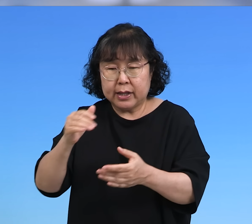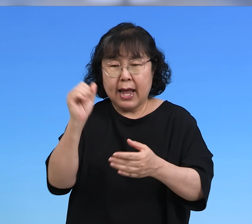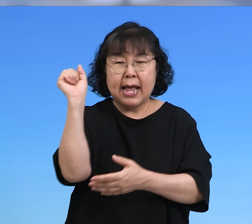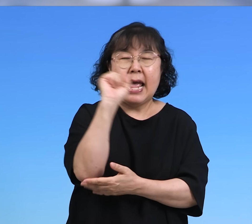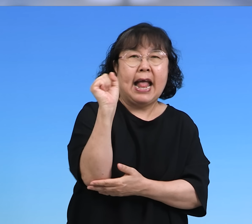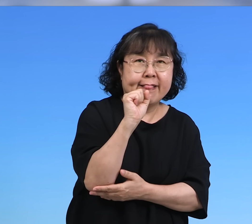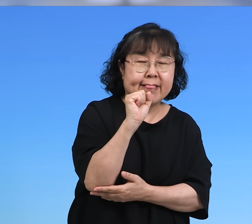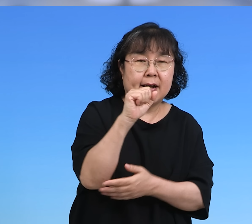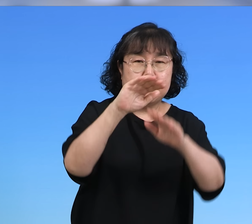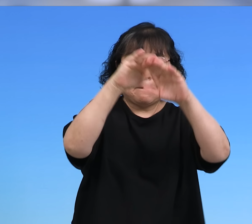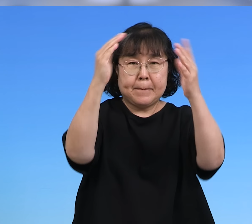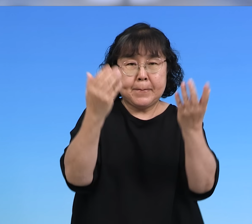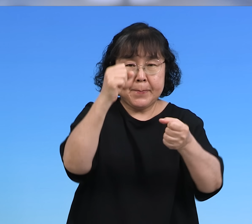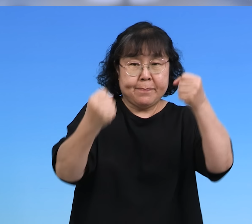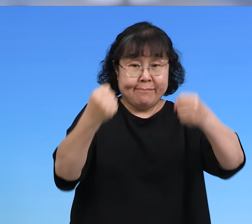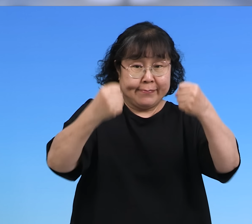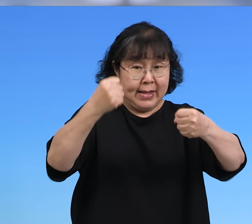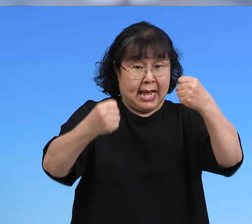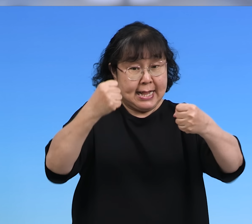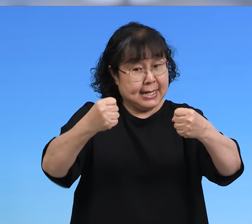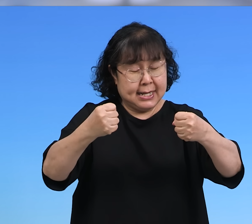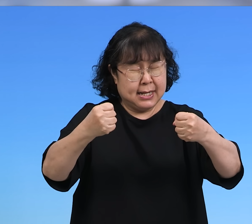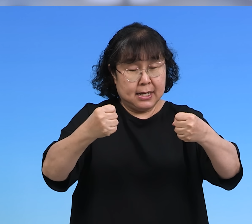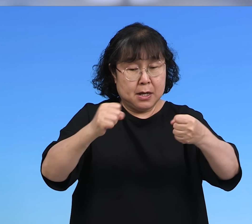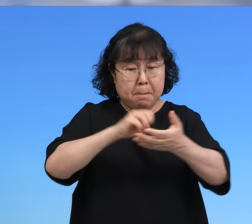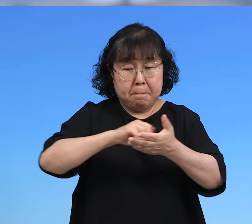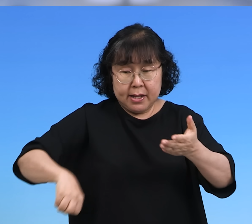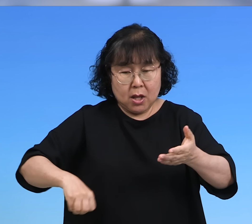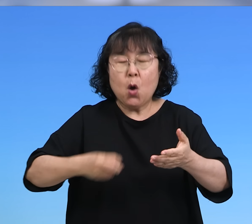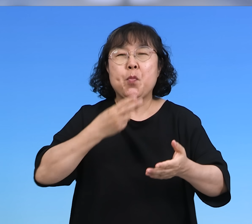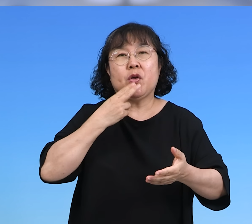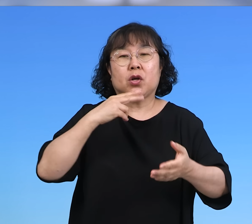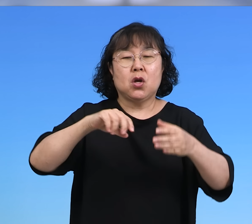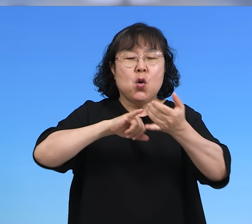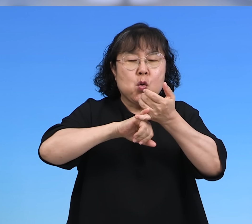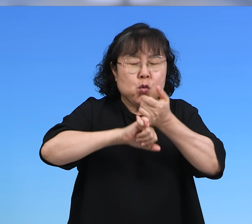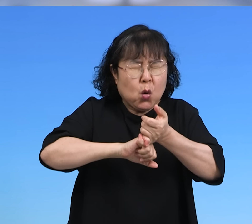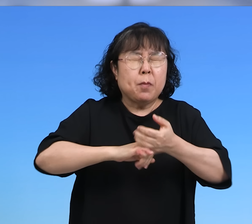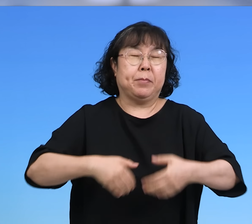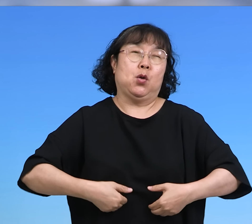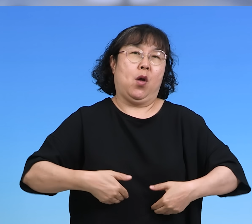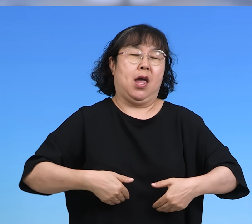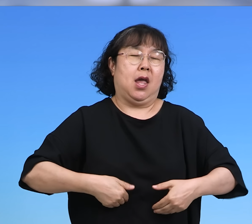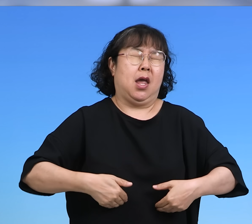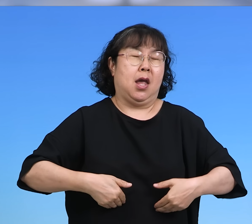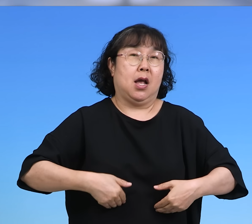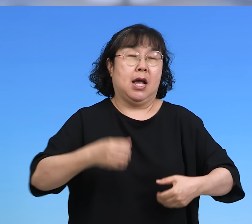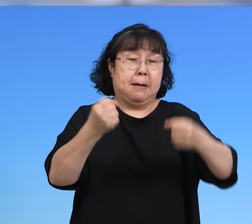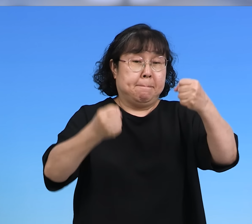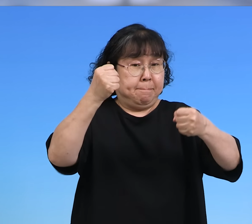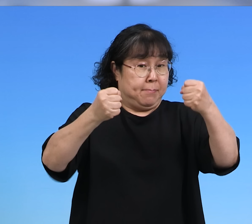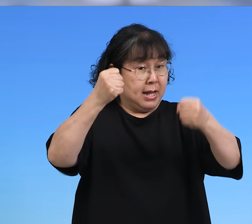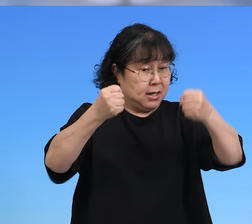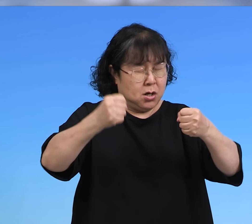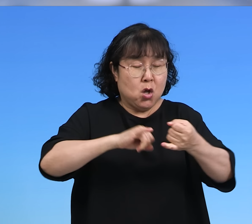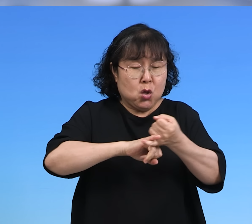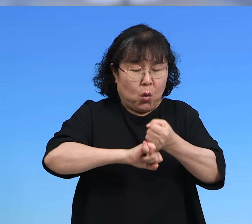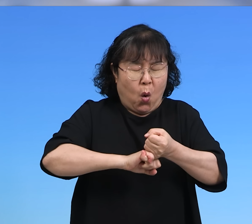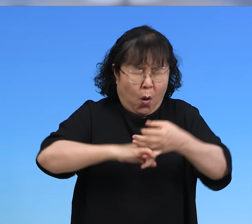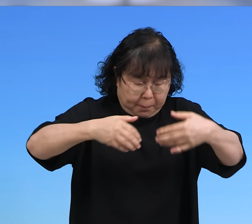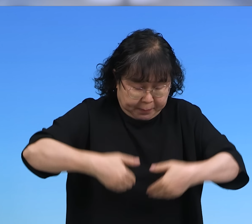핸들을 누가 이거를 옵션으로 겁니까? 핸들을 빼주세요. 없잖아요. 이게 매 지난 특세 때마다